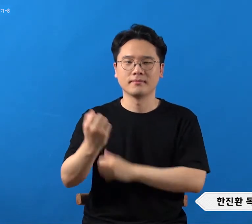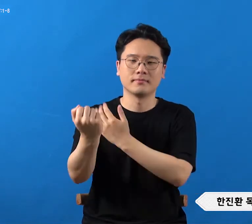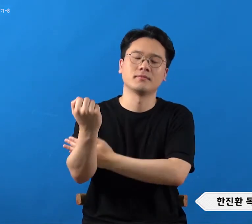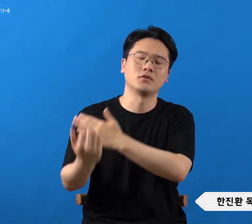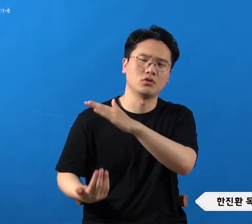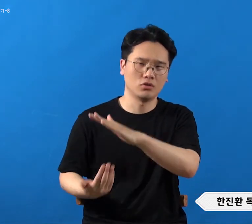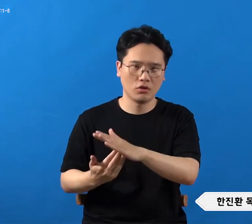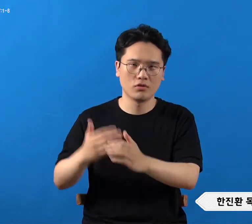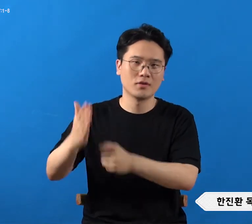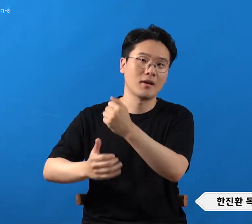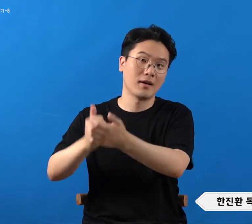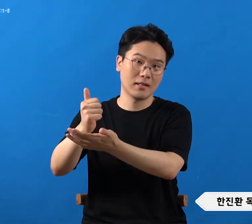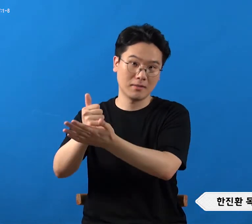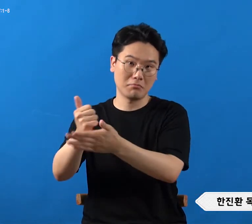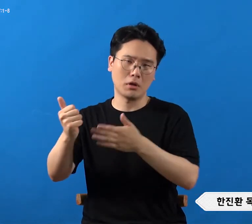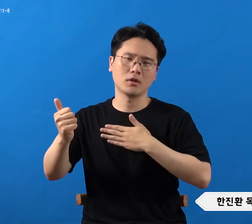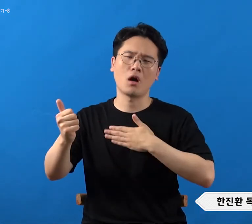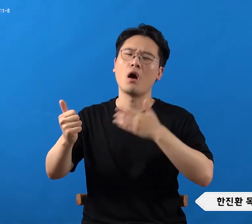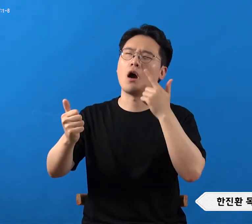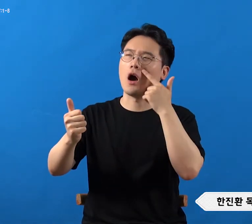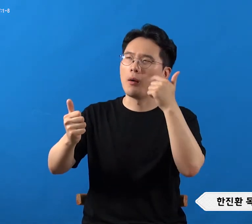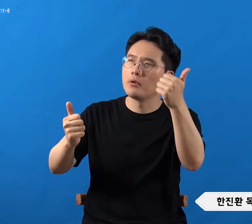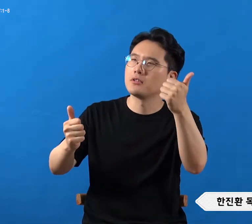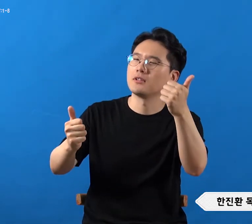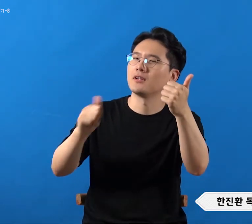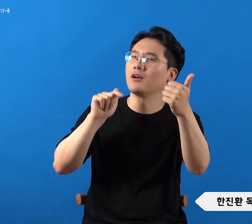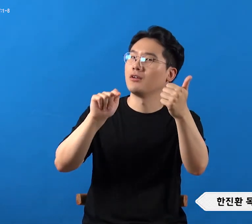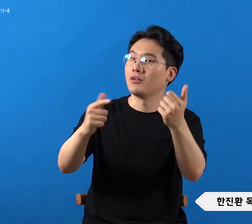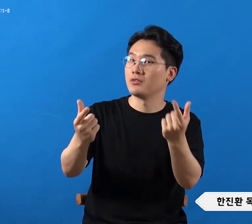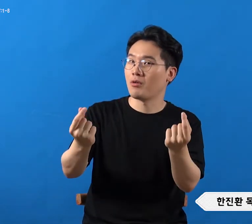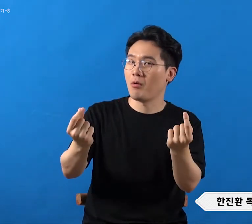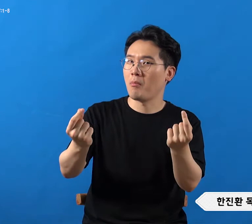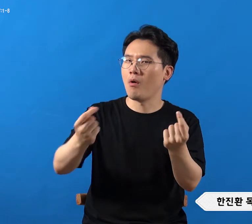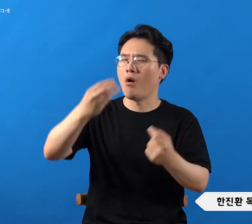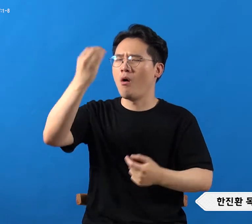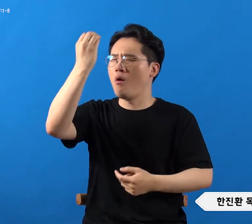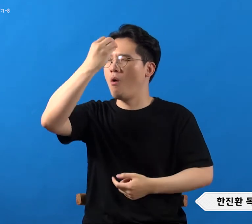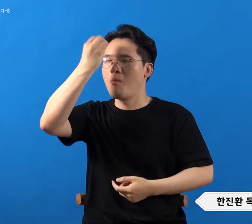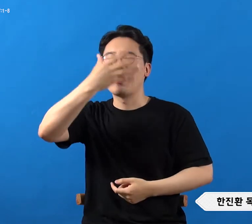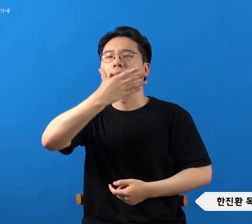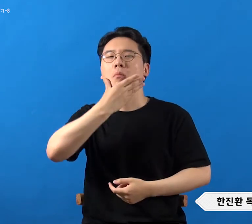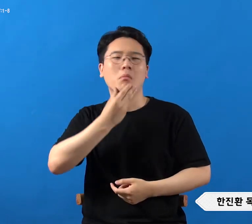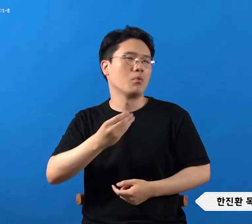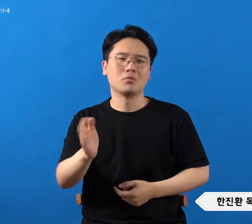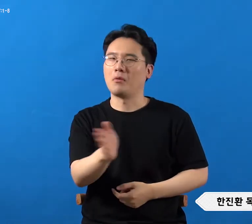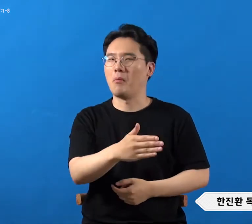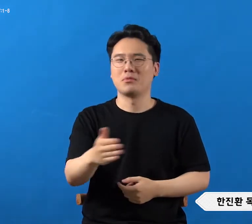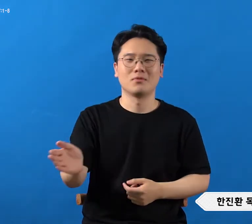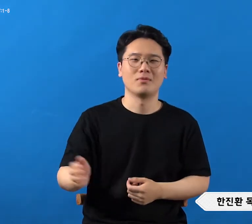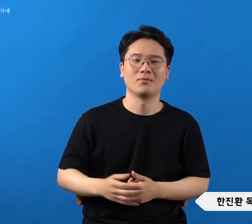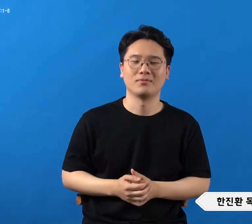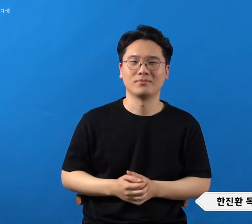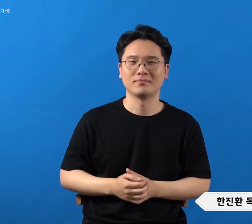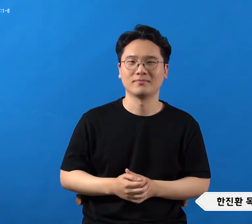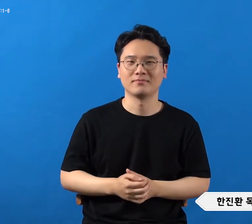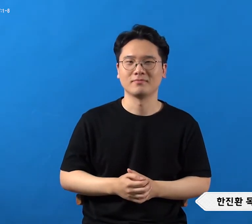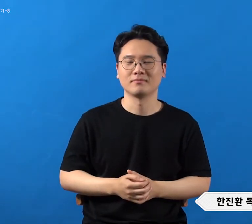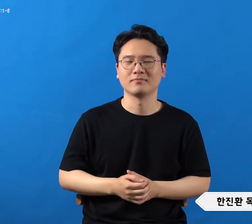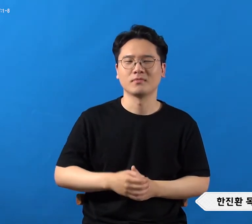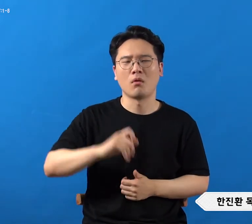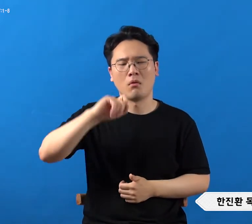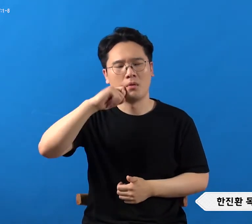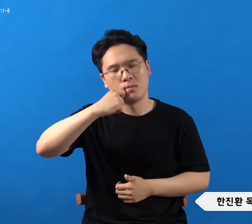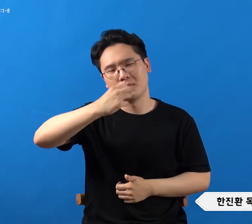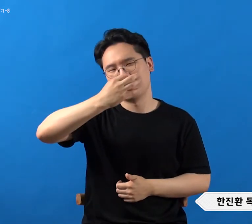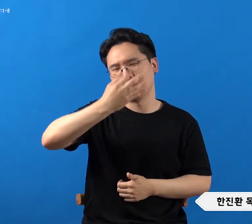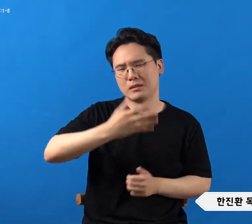전능하신 그분이 나의 아버지 되신다는 그것처럼 엄청난 복이 없습니다. 어렵고 힘들 때에 그